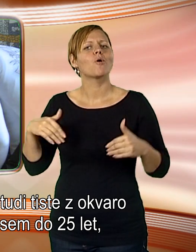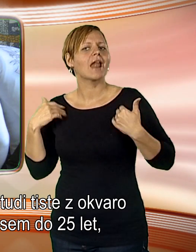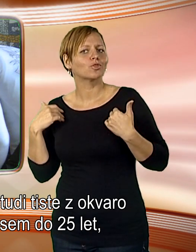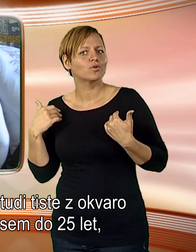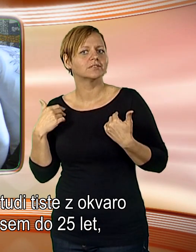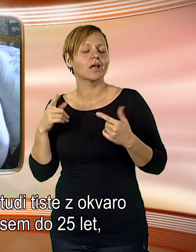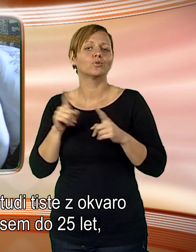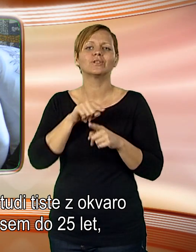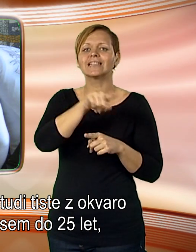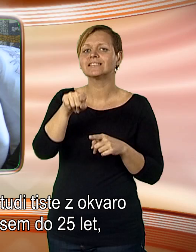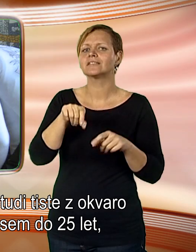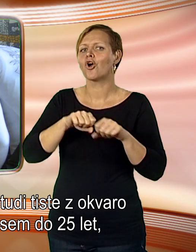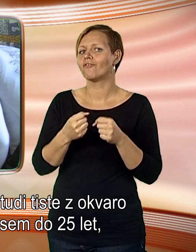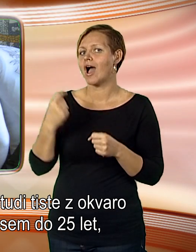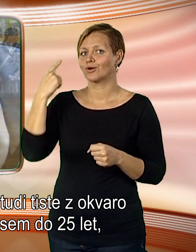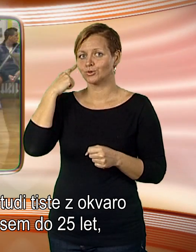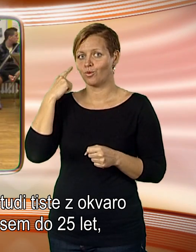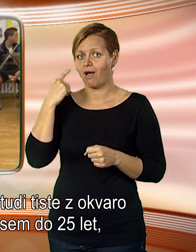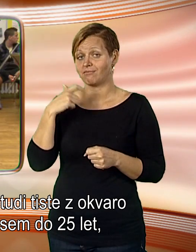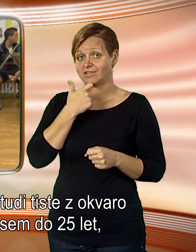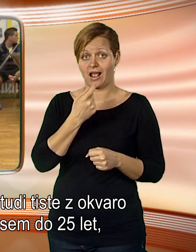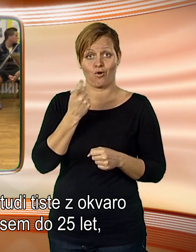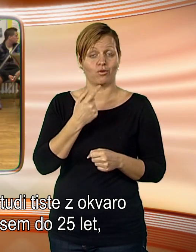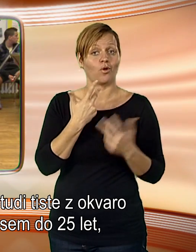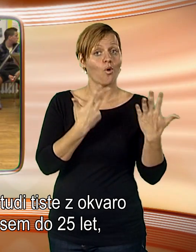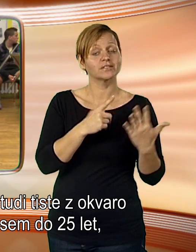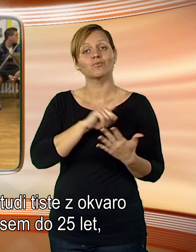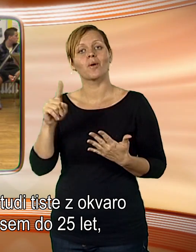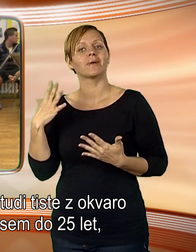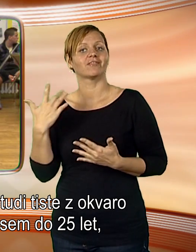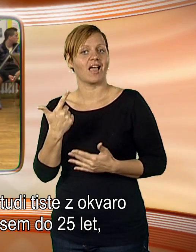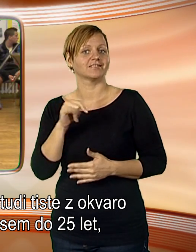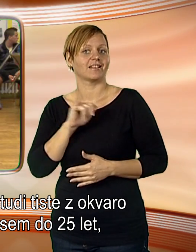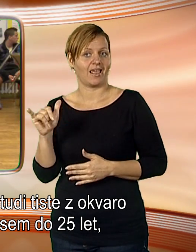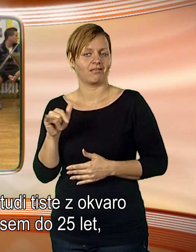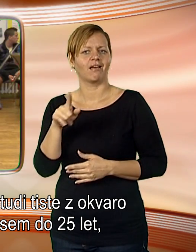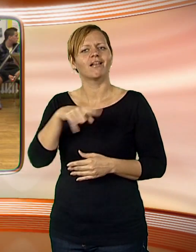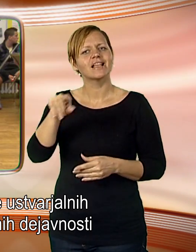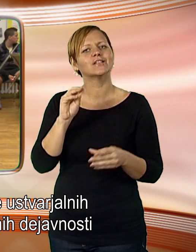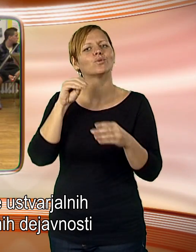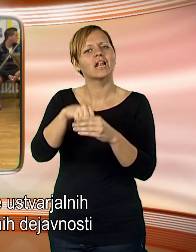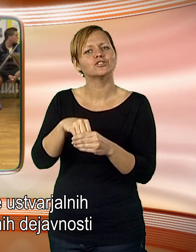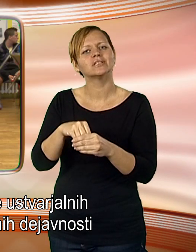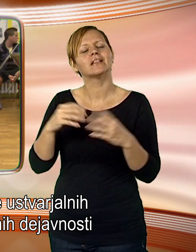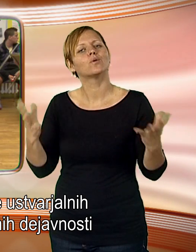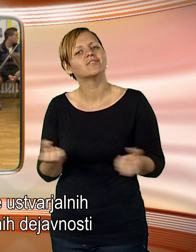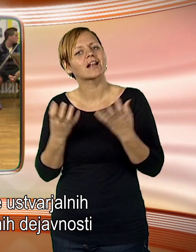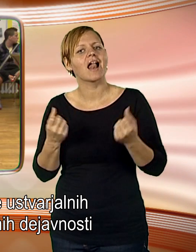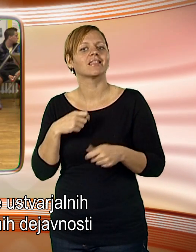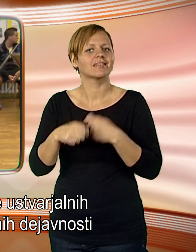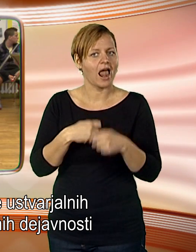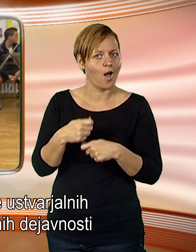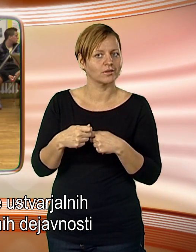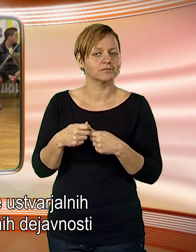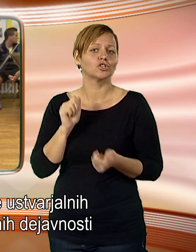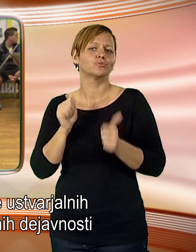Vabijo mladostnike, tudi tiste z okvaro sluha, stare od 8 do 25 let, da se udeležite ustvarjalnih